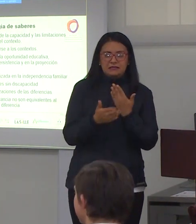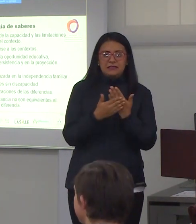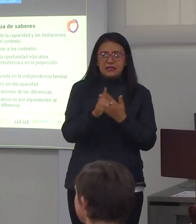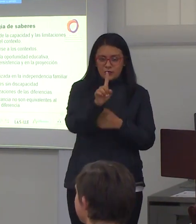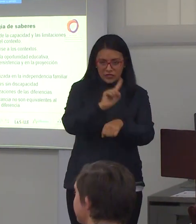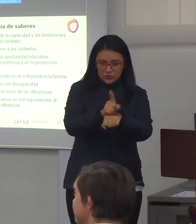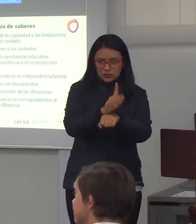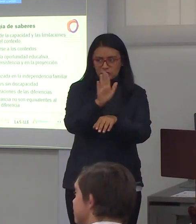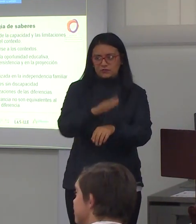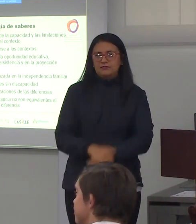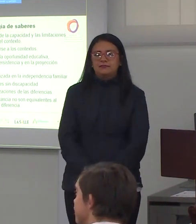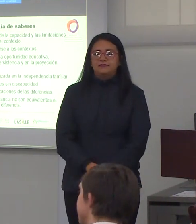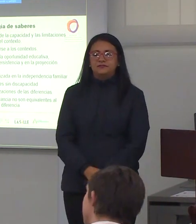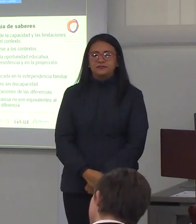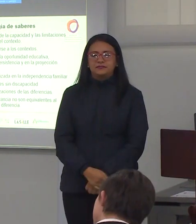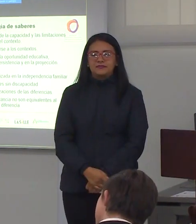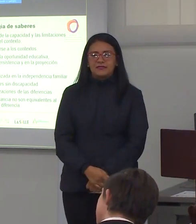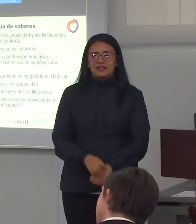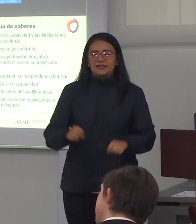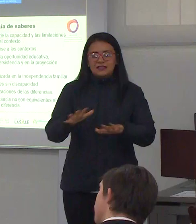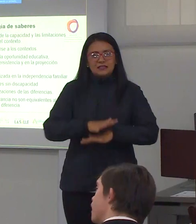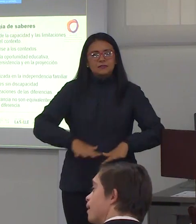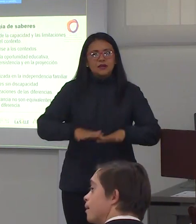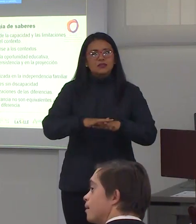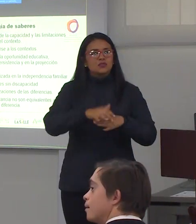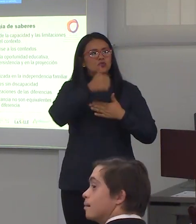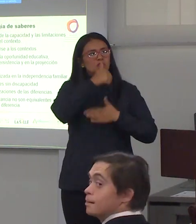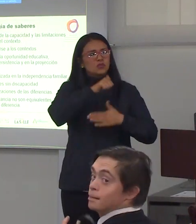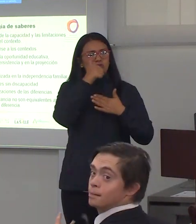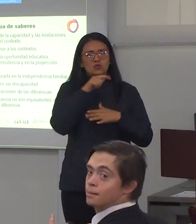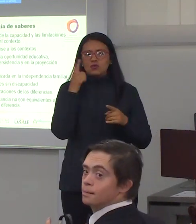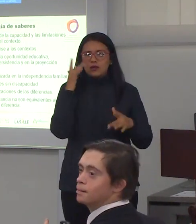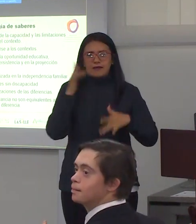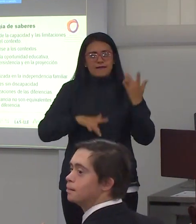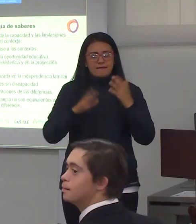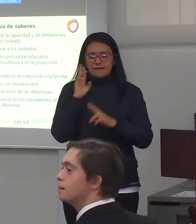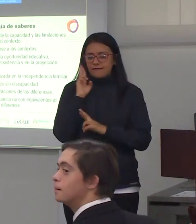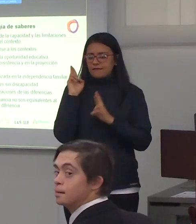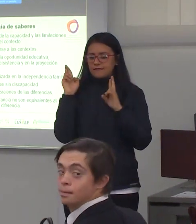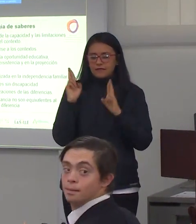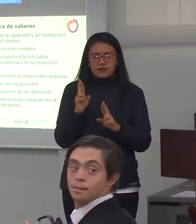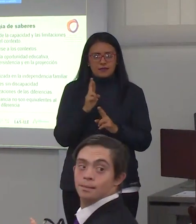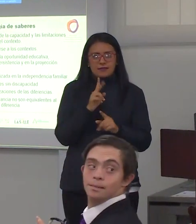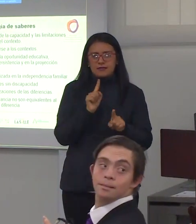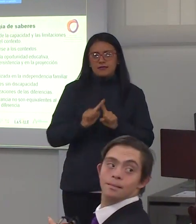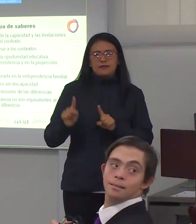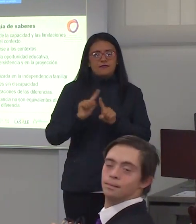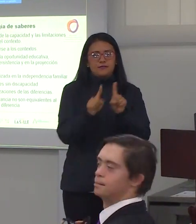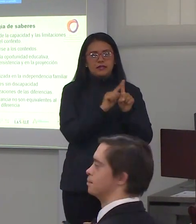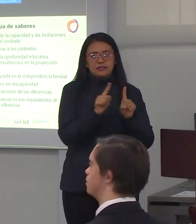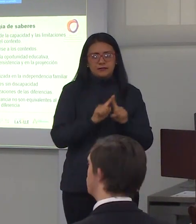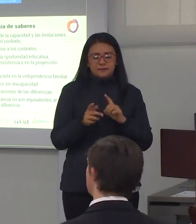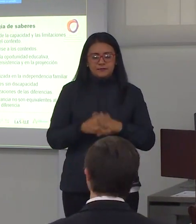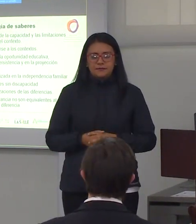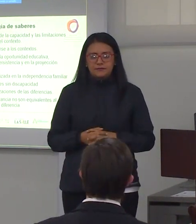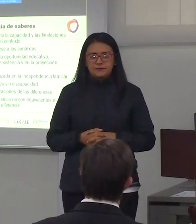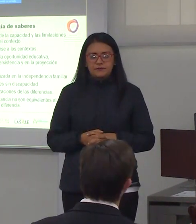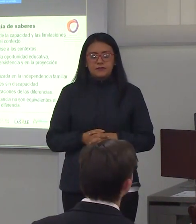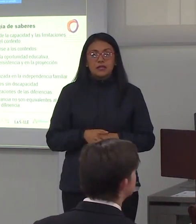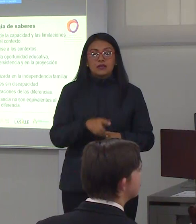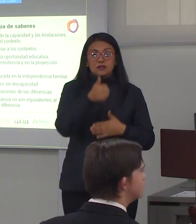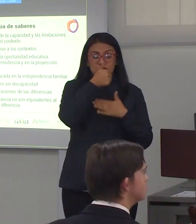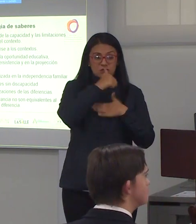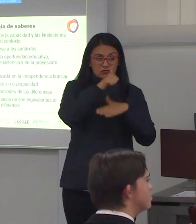Felipe los espacios de tolerancia no son equivalentes al reconocimiento de la diferencia es decir la